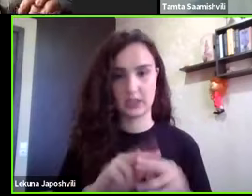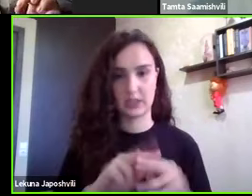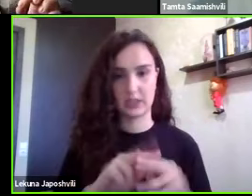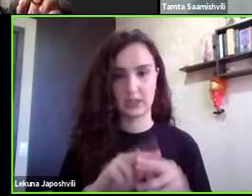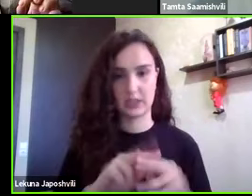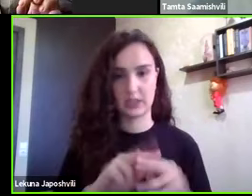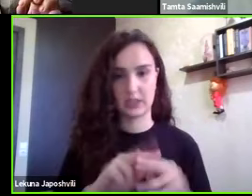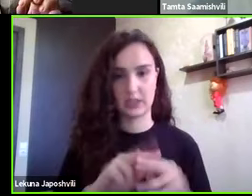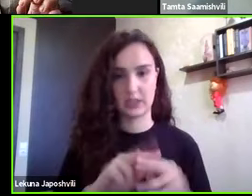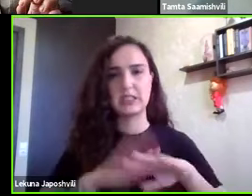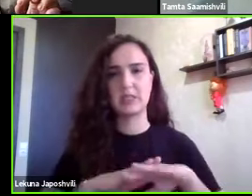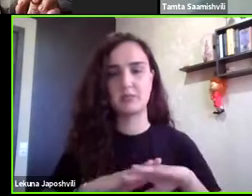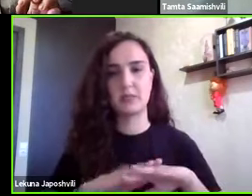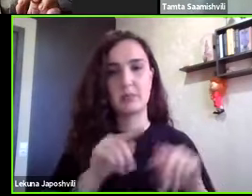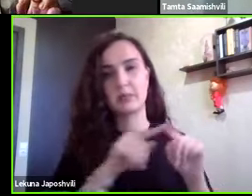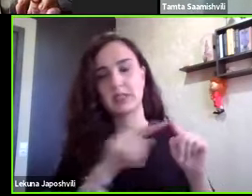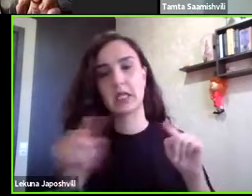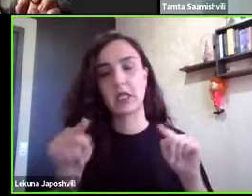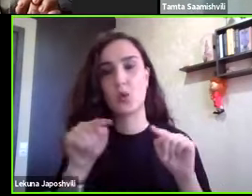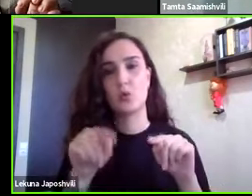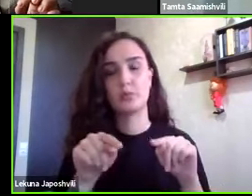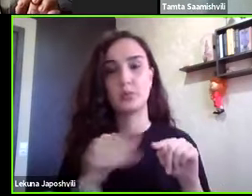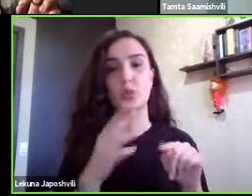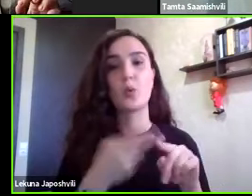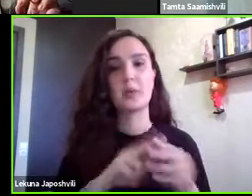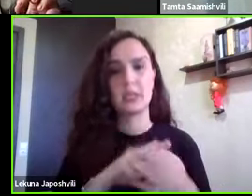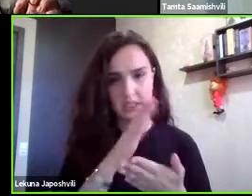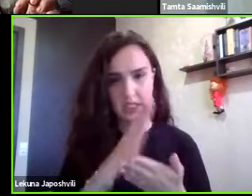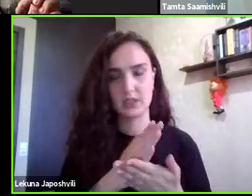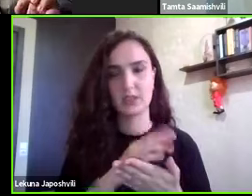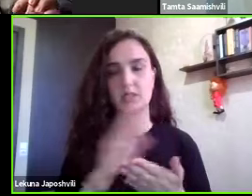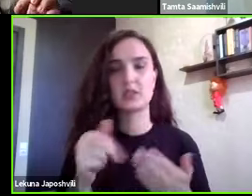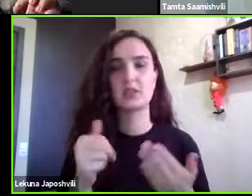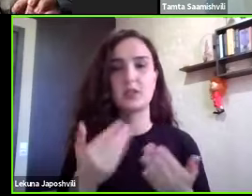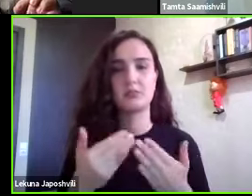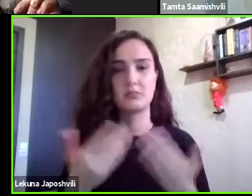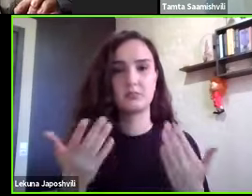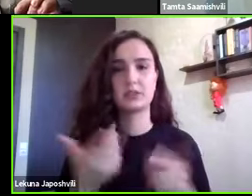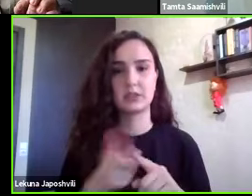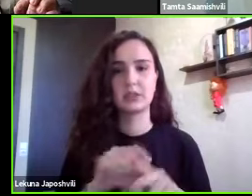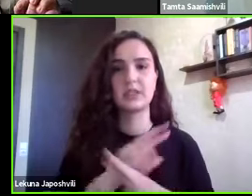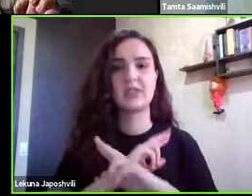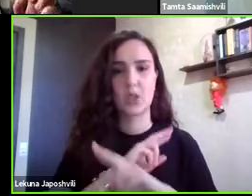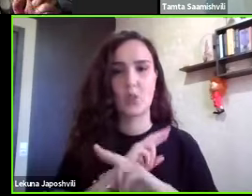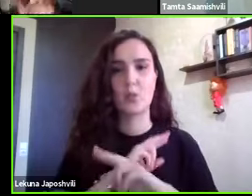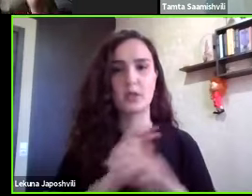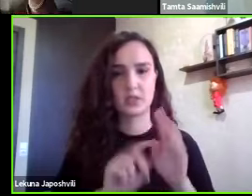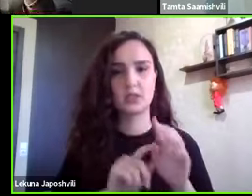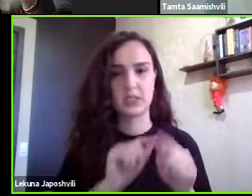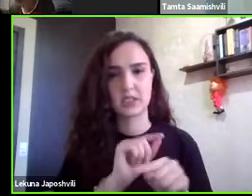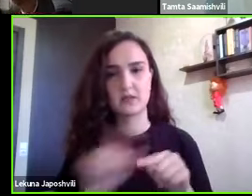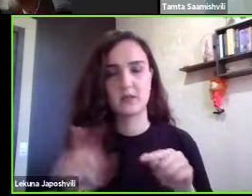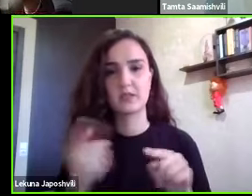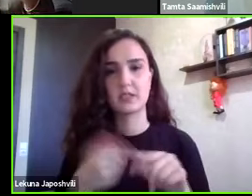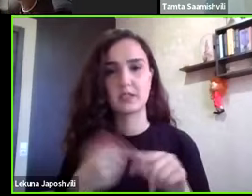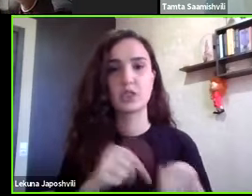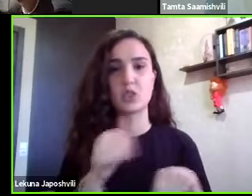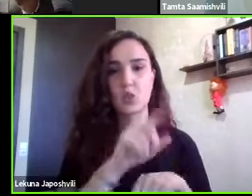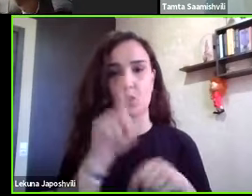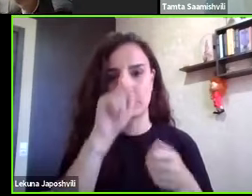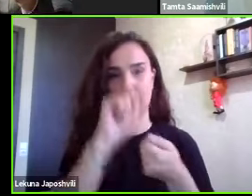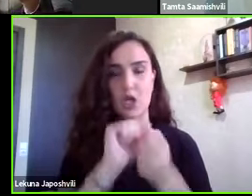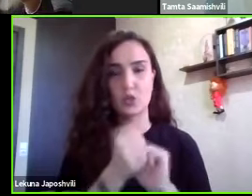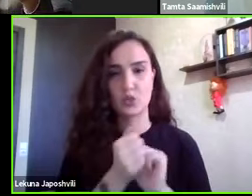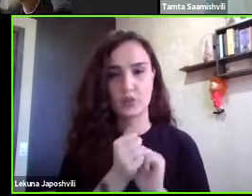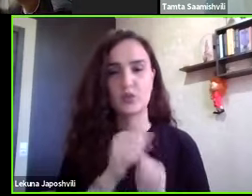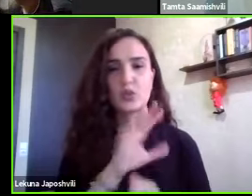შედარებით ძიმე მიმდინარეობით, რომელიც არის და რომელიც თქვა სიკვდილობათა ლეტალობას იწვევს. ასეთი როგორც გახსოვს და